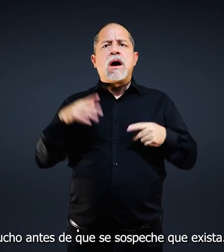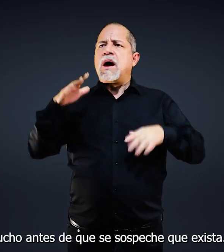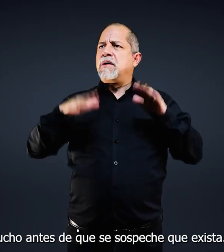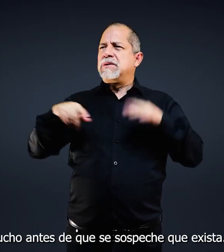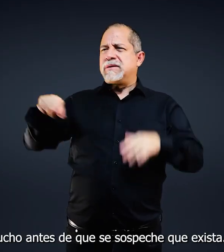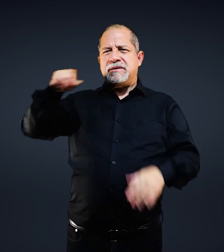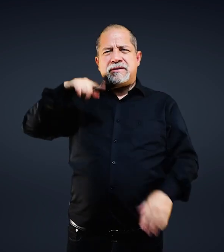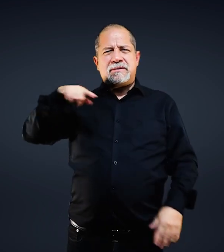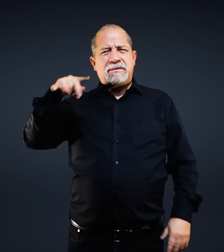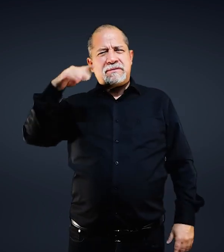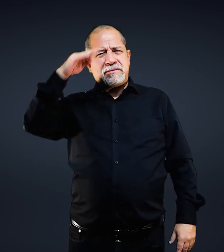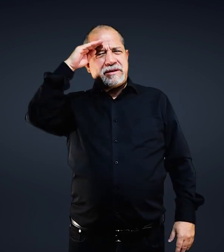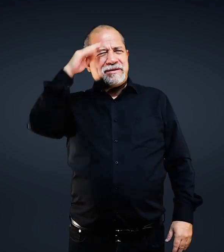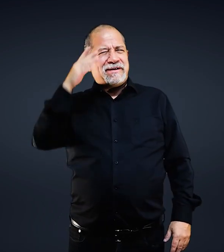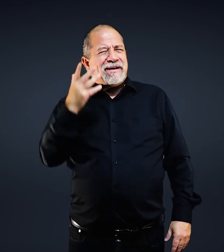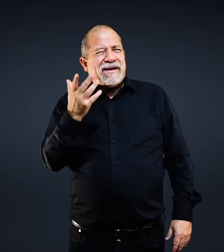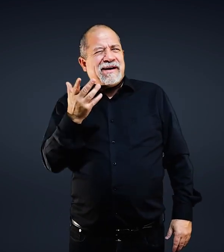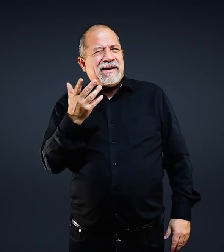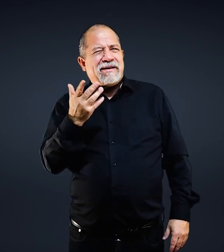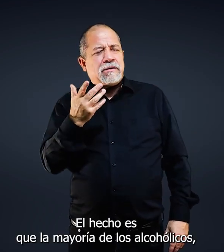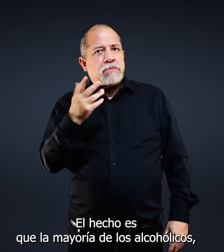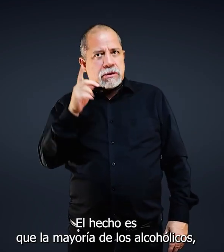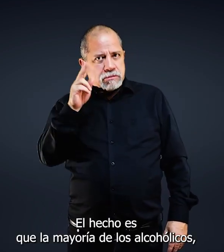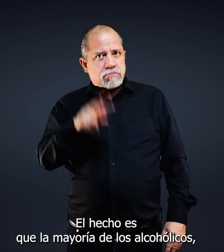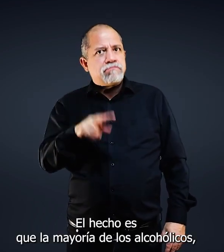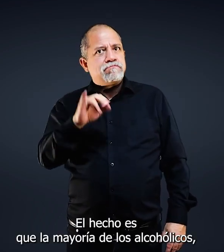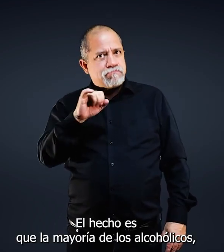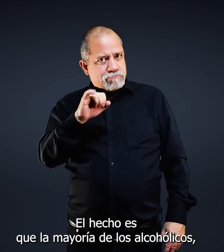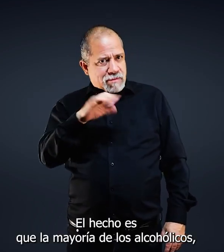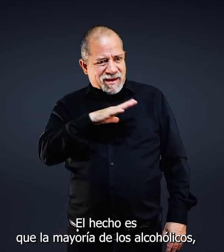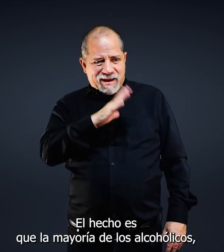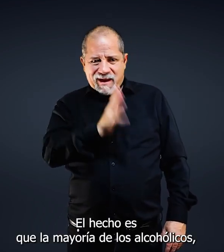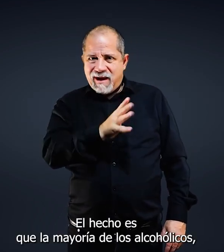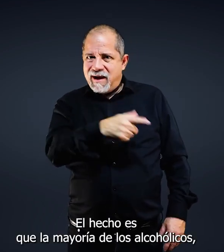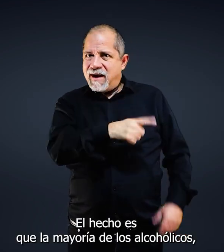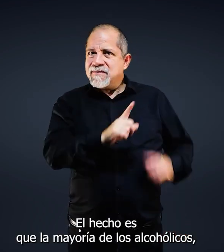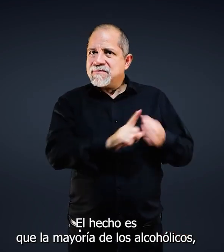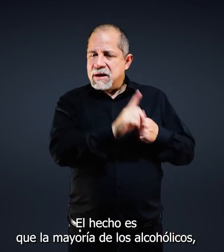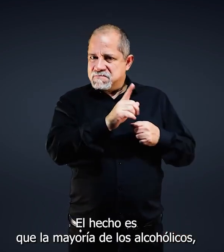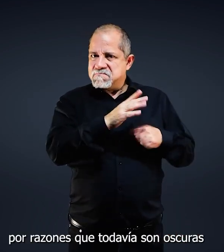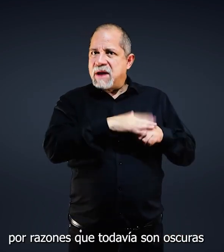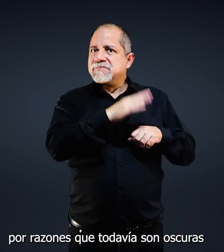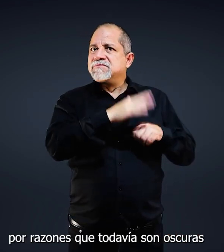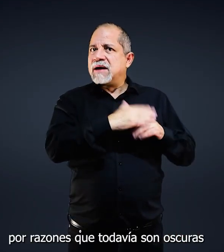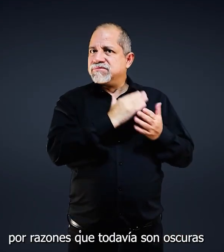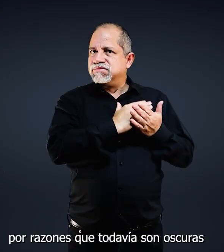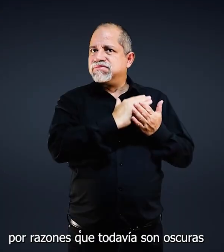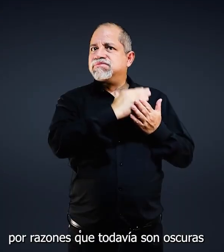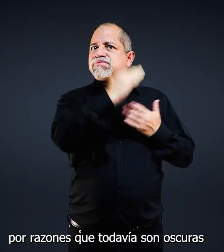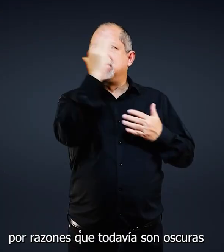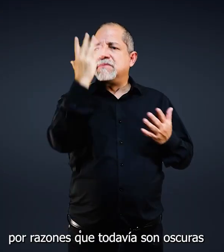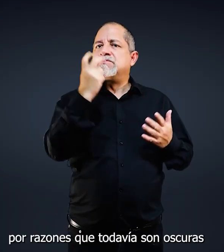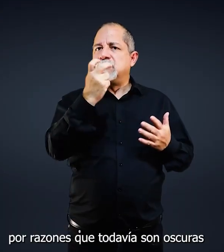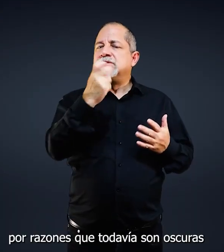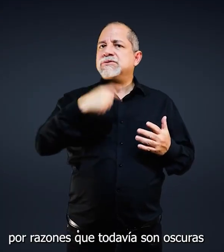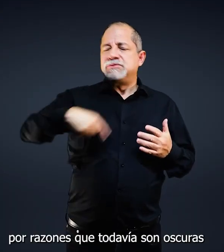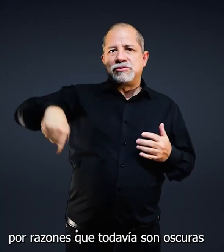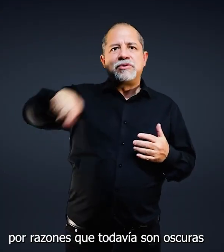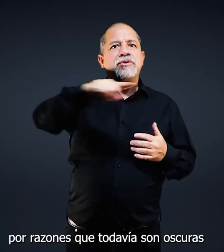exista. El hecho es que la mayoría de los alcohólicos, por razones que todavía son oscuras cuando